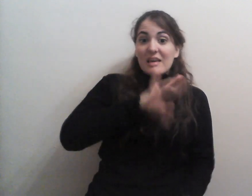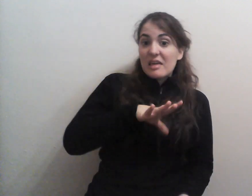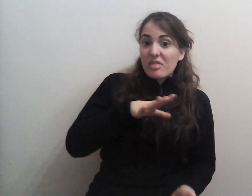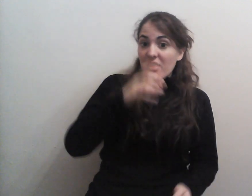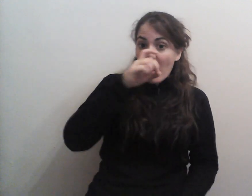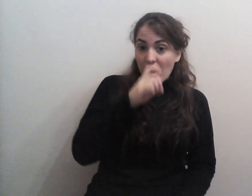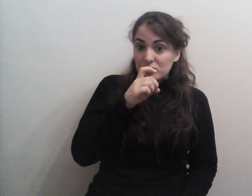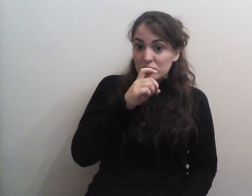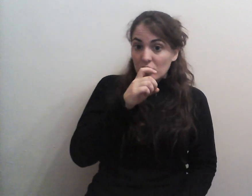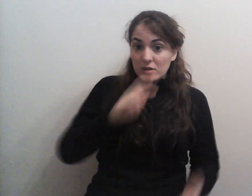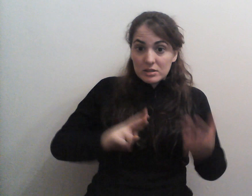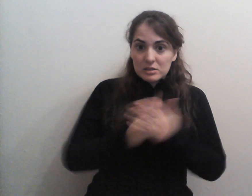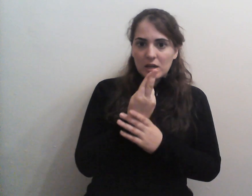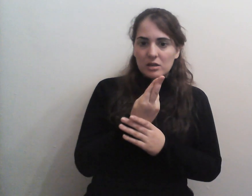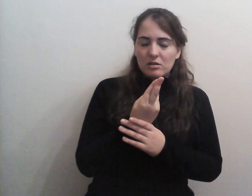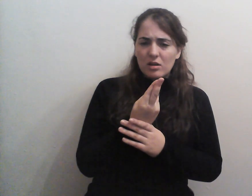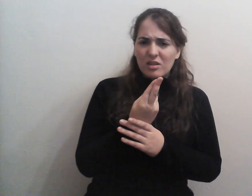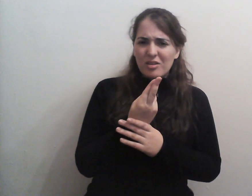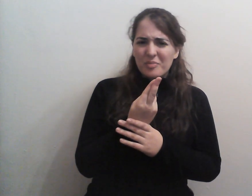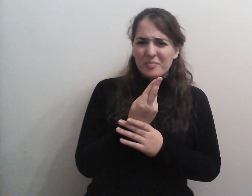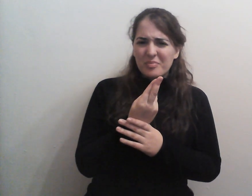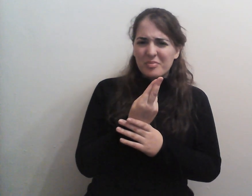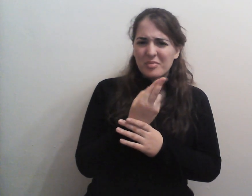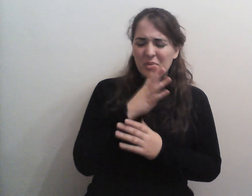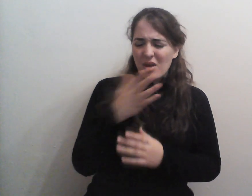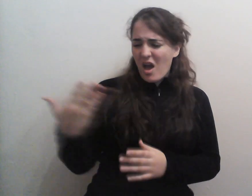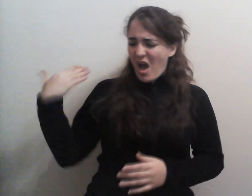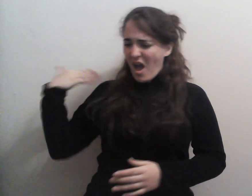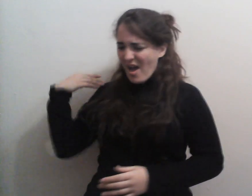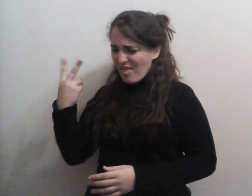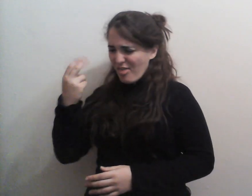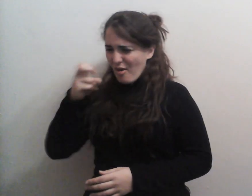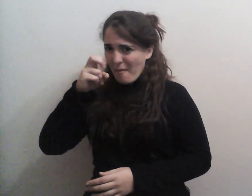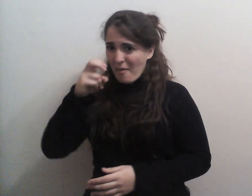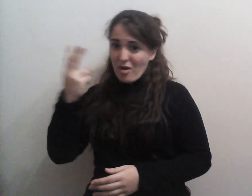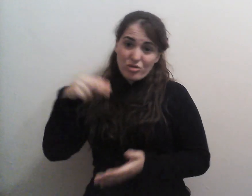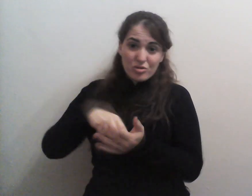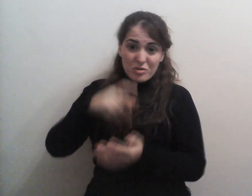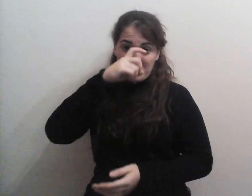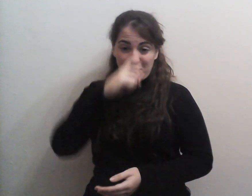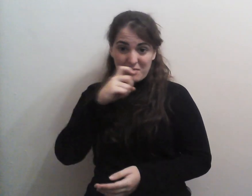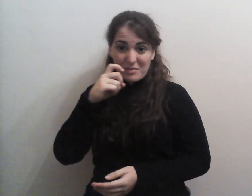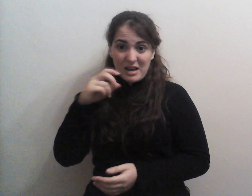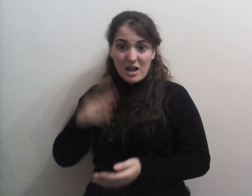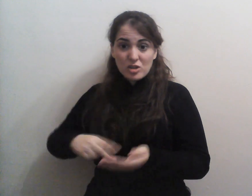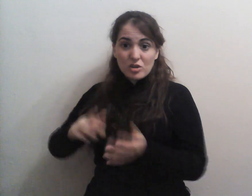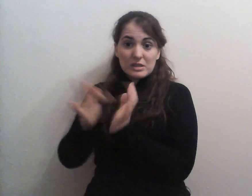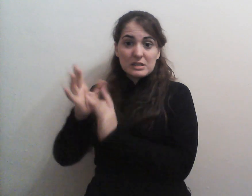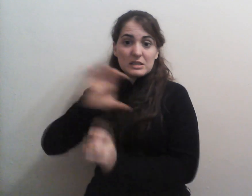relación puede haber entre una resurrección que sucedió hace 2000 años y una regeneración que sucede hace 10, 15,